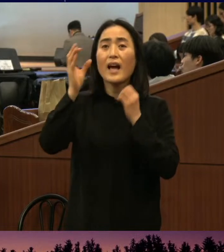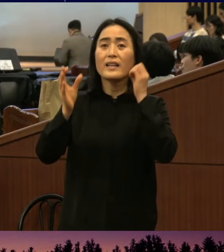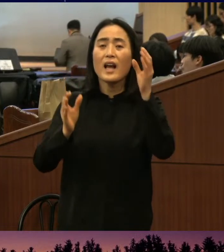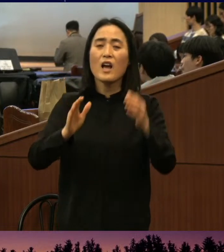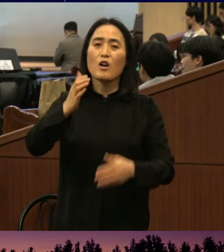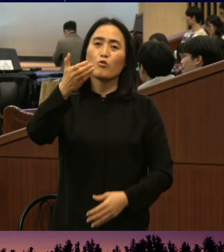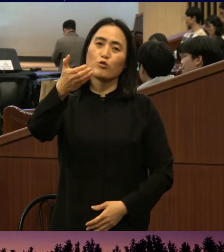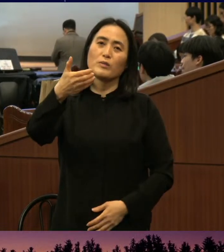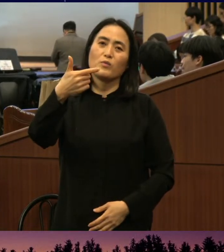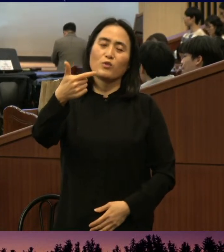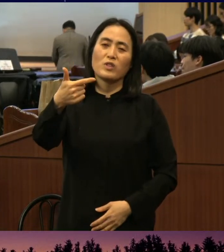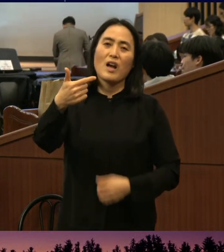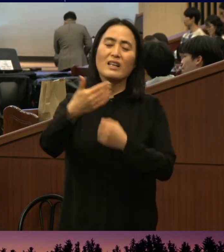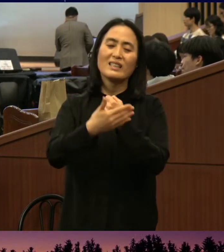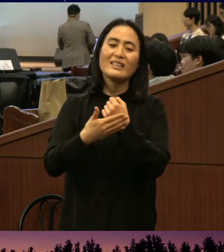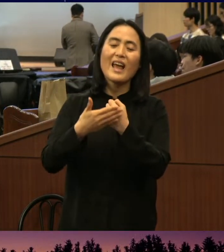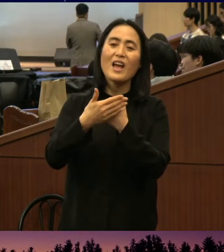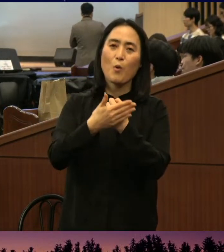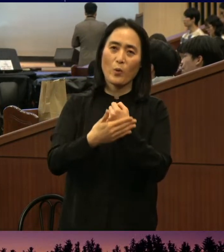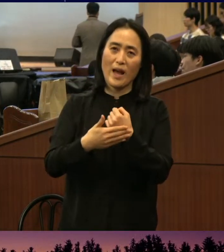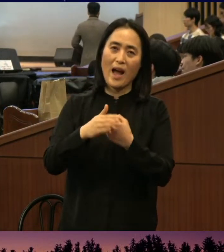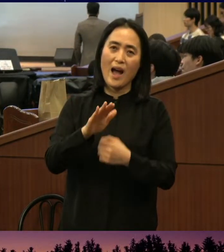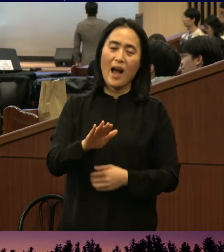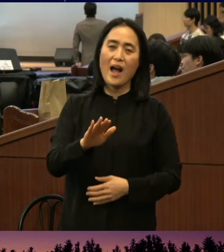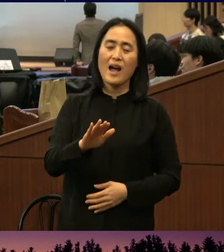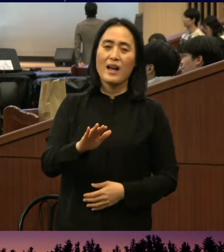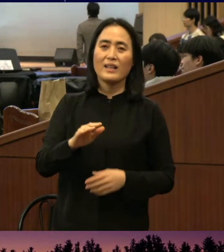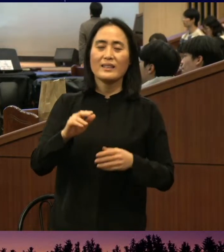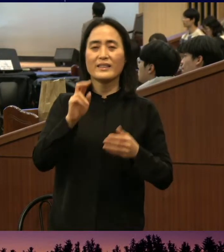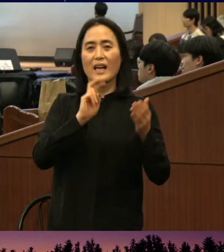96장 은혜로다 주의 은혜.